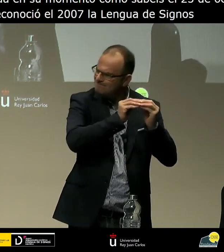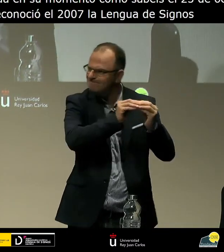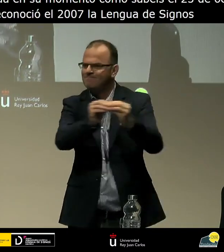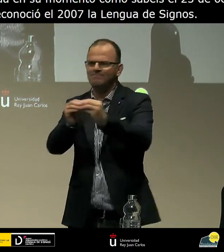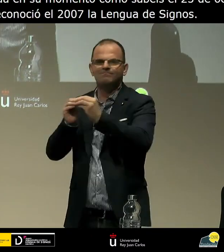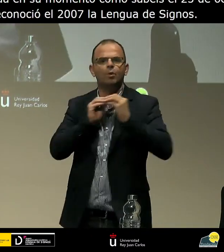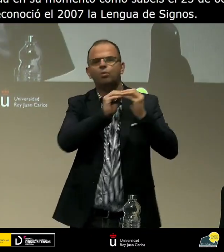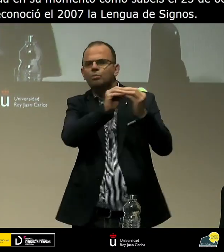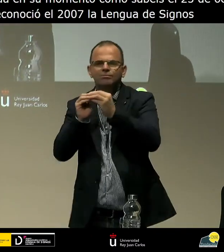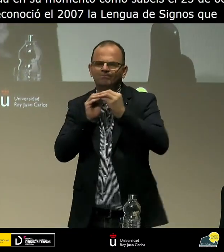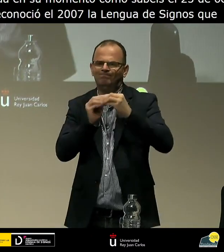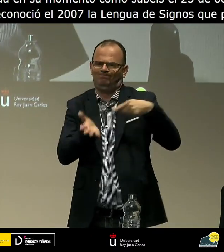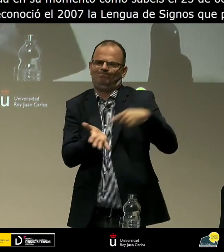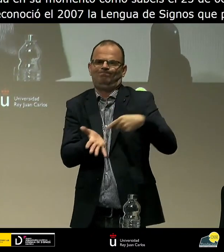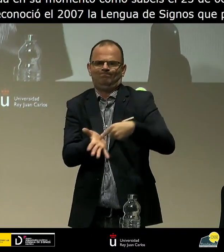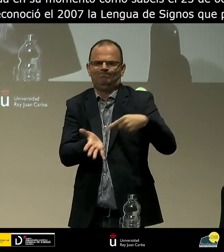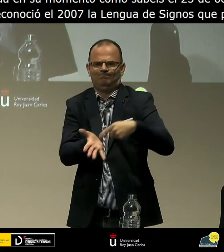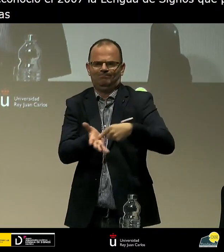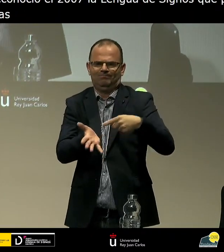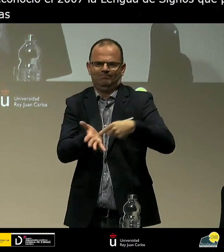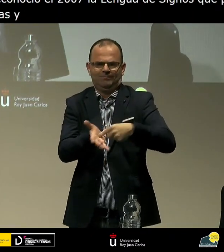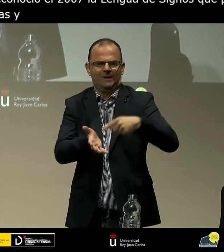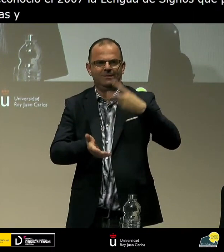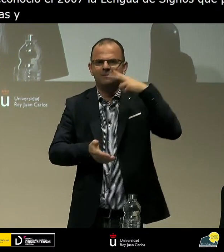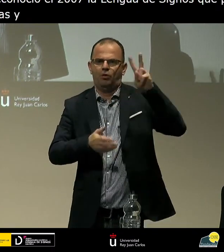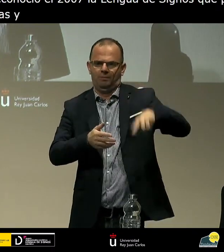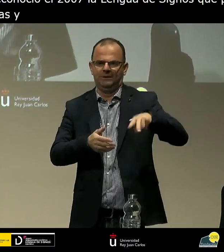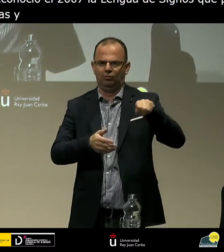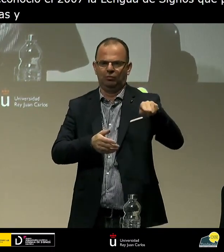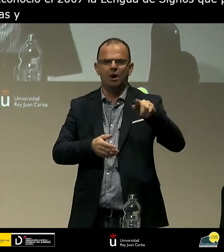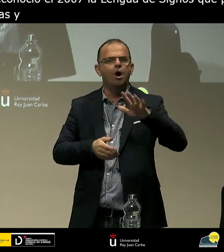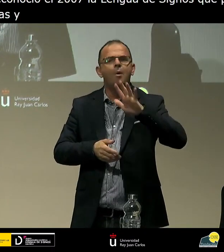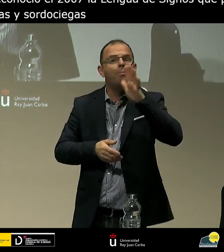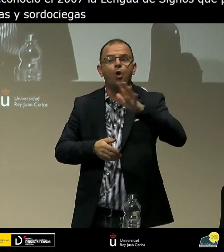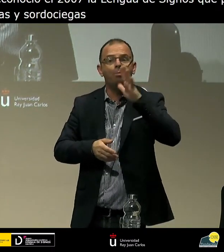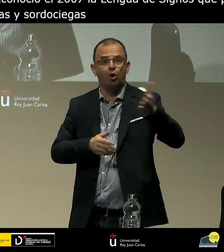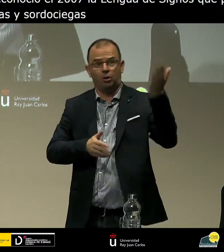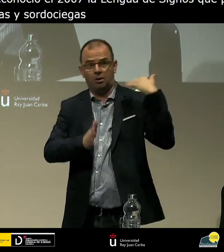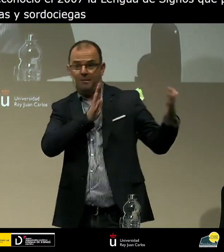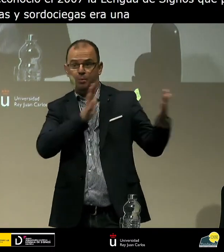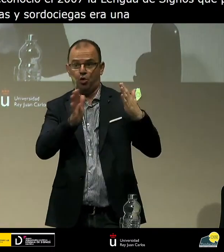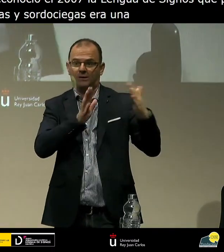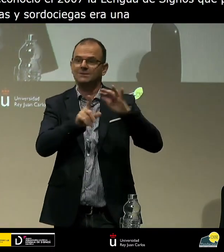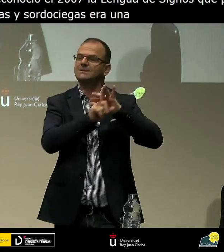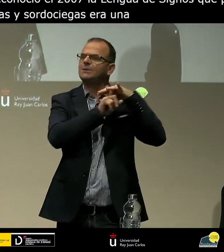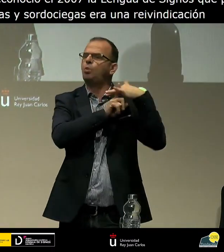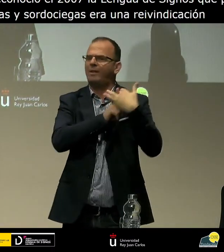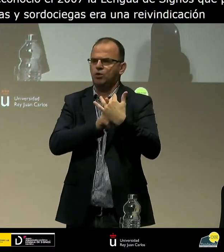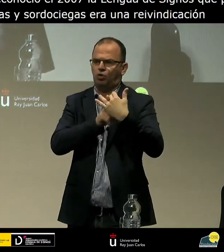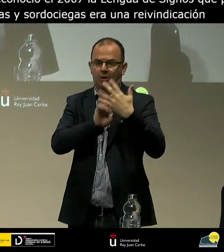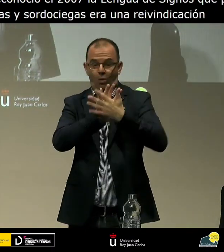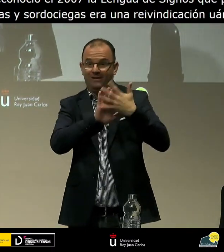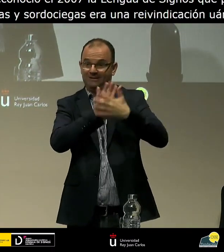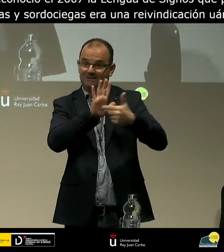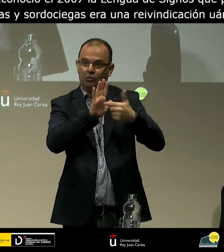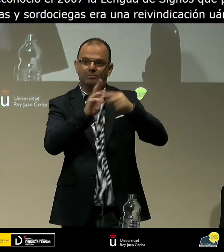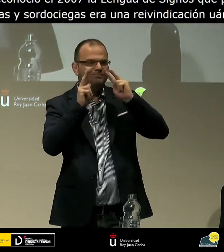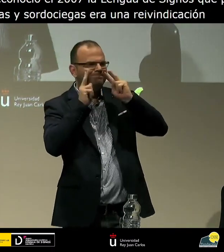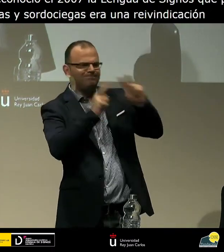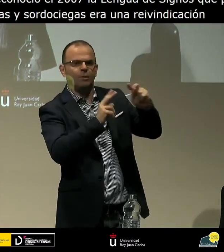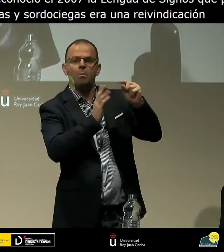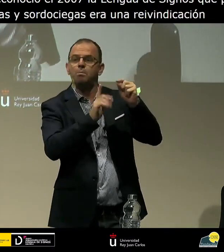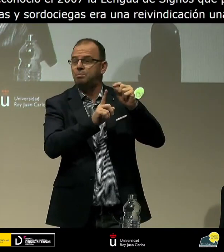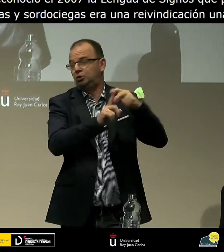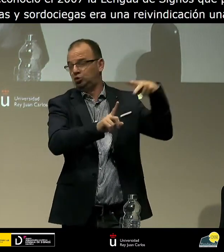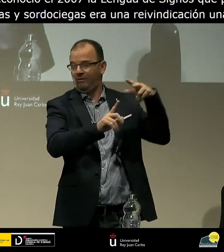que para las personas sordas y sordociegas era una reivindicación unánime de la misma. ¿Por qué? Porque en esa época